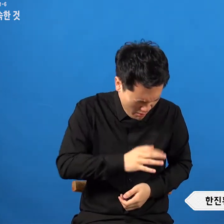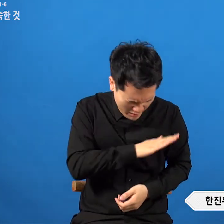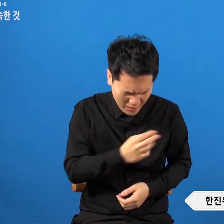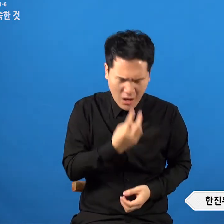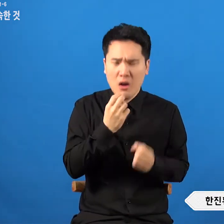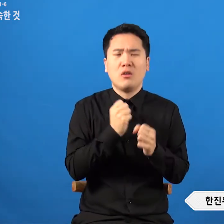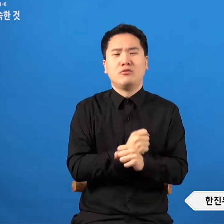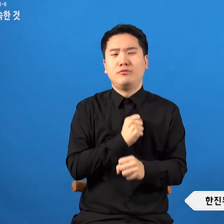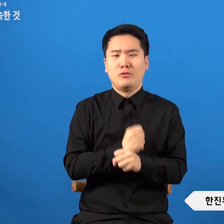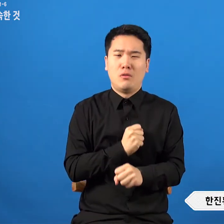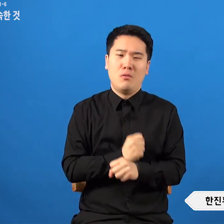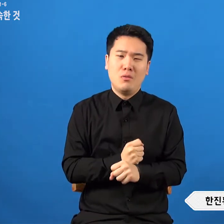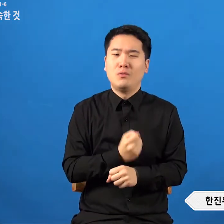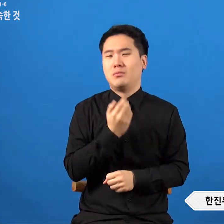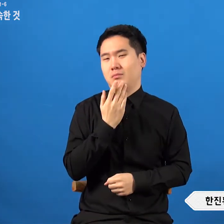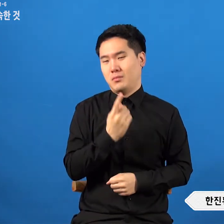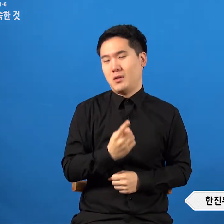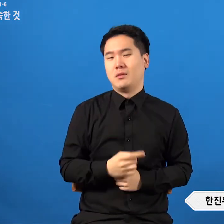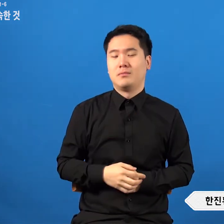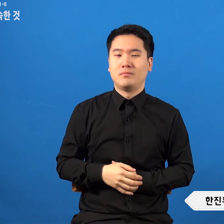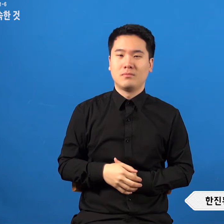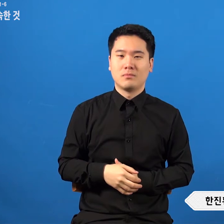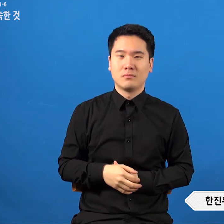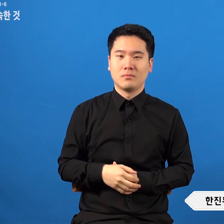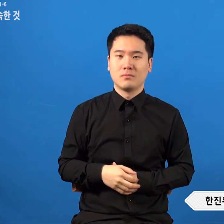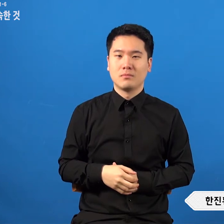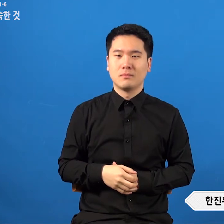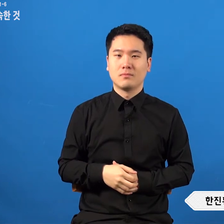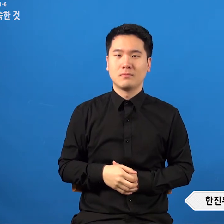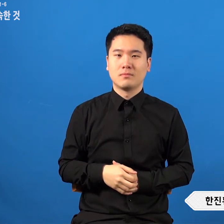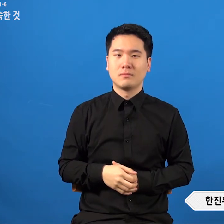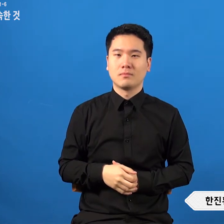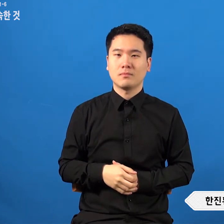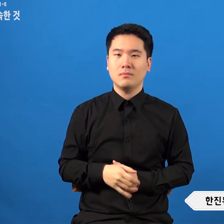잘못했습니다, 살려주세요, 그렇게 된 것입니다.